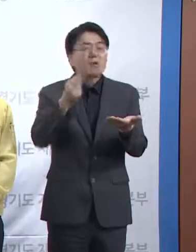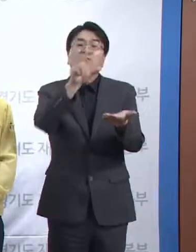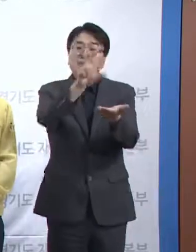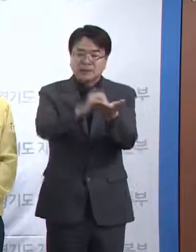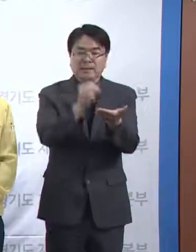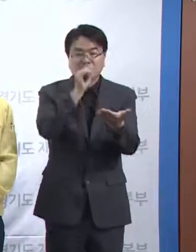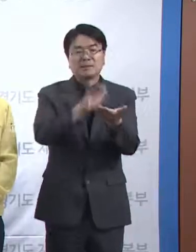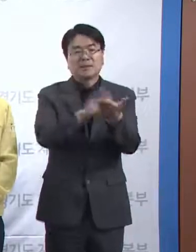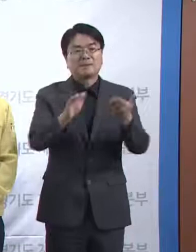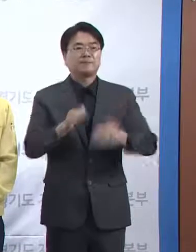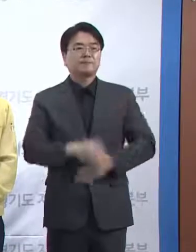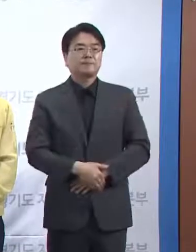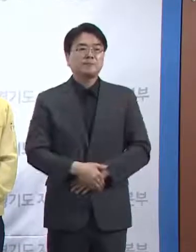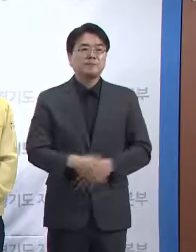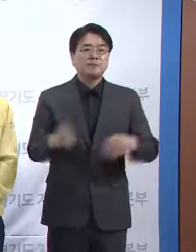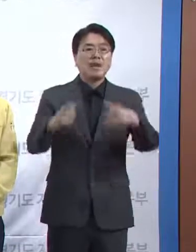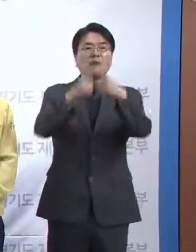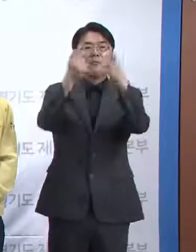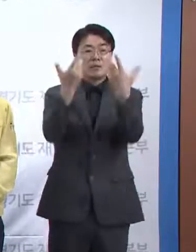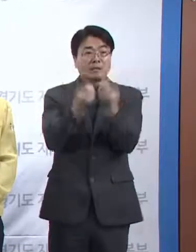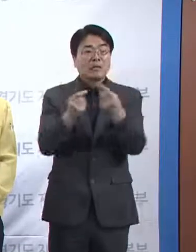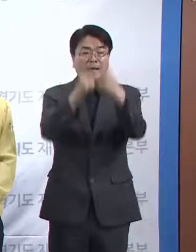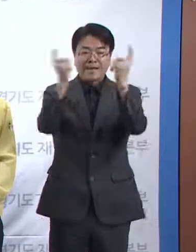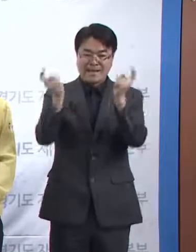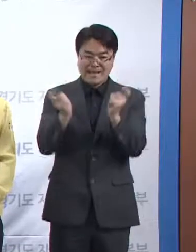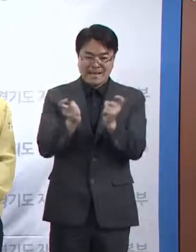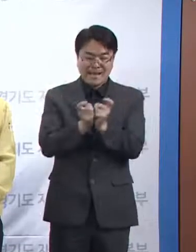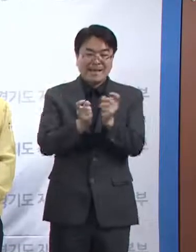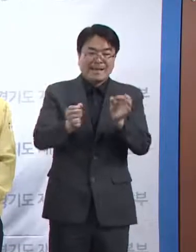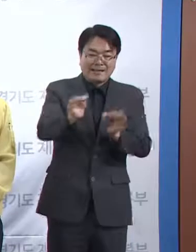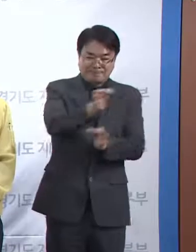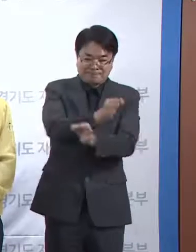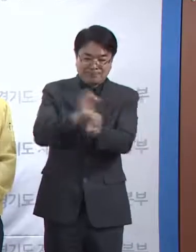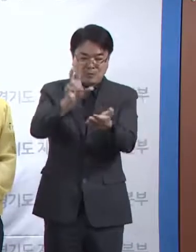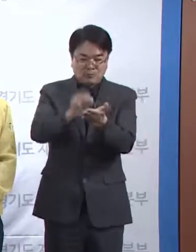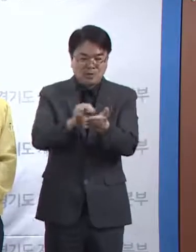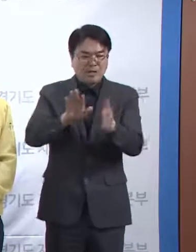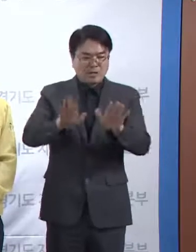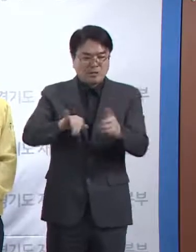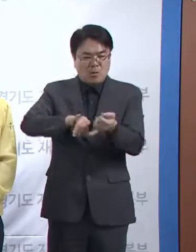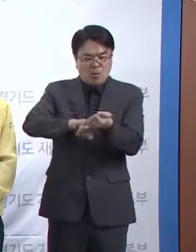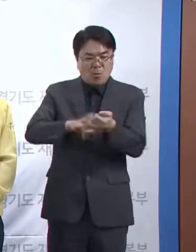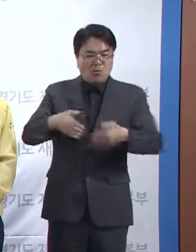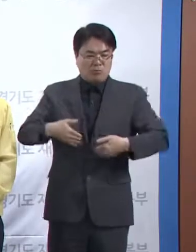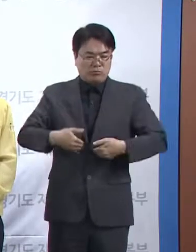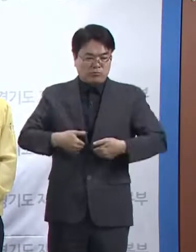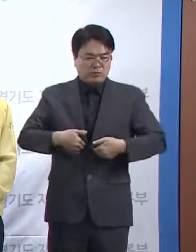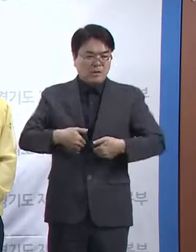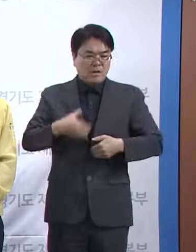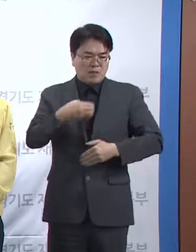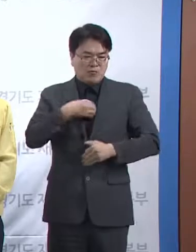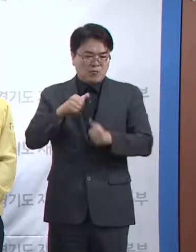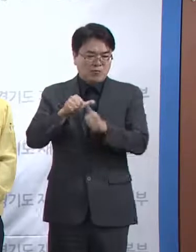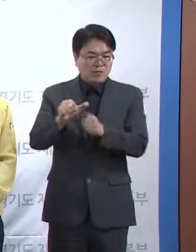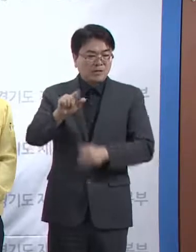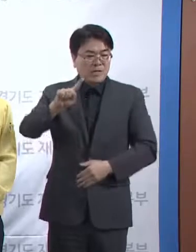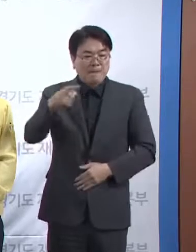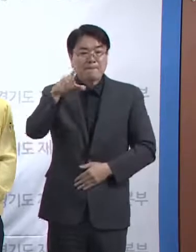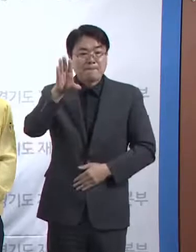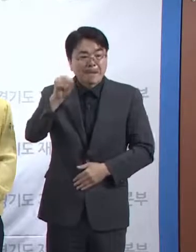개인의 살림살이도 마찬가지입니다. 현재 꼭 필요한 돈인데 현재의 100만 원, 이 위기 상황의 100만